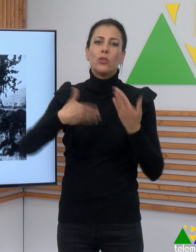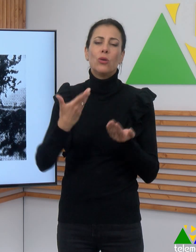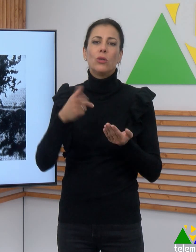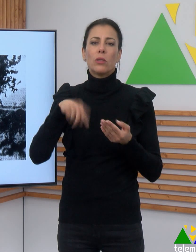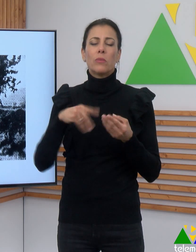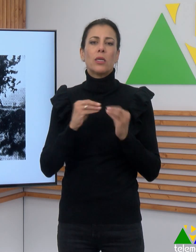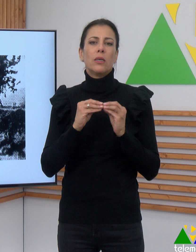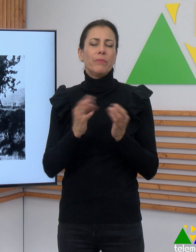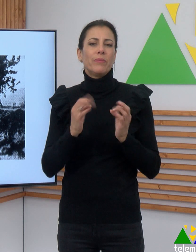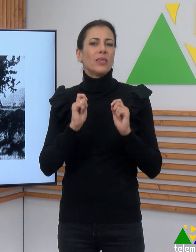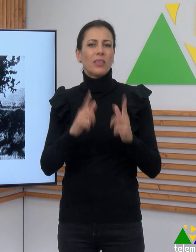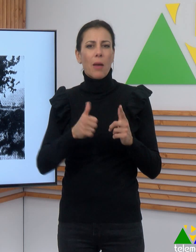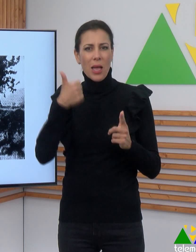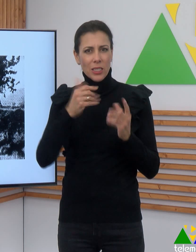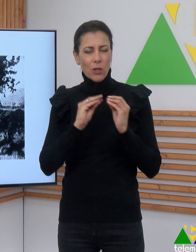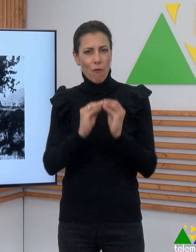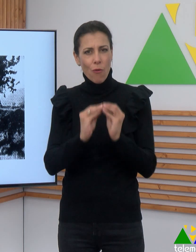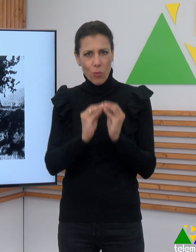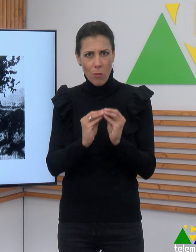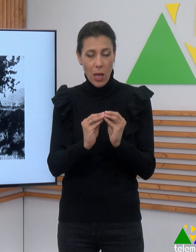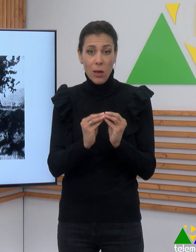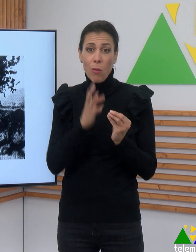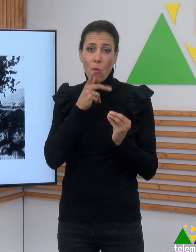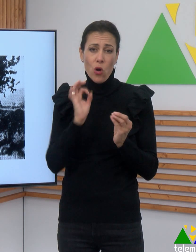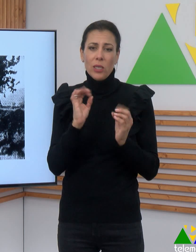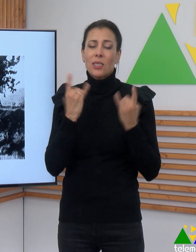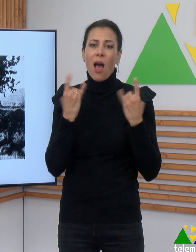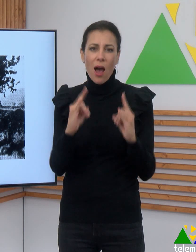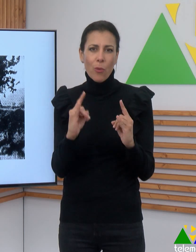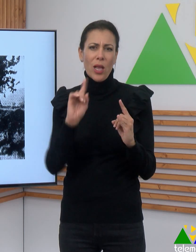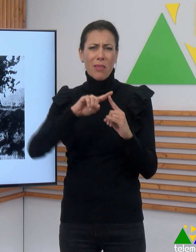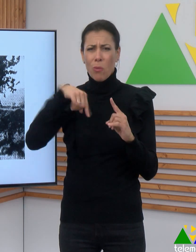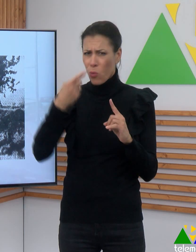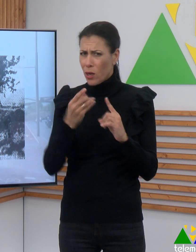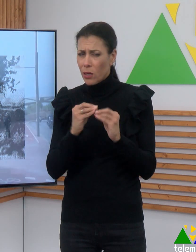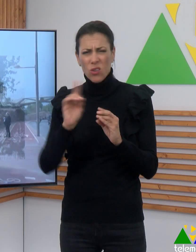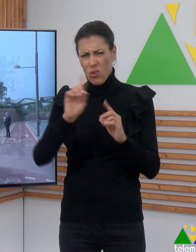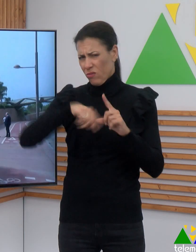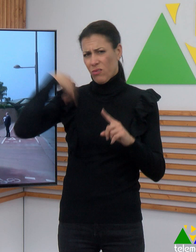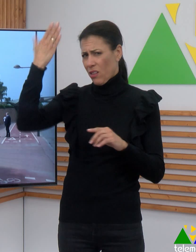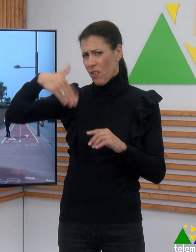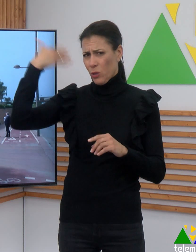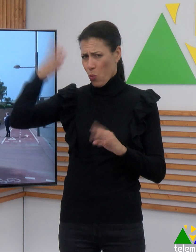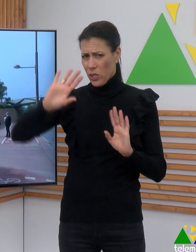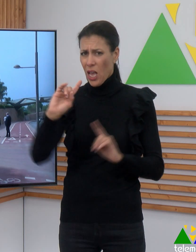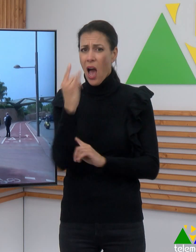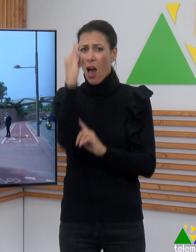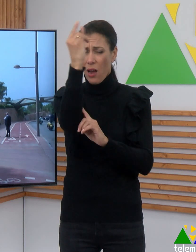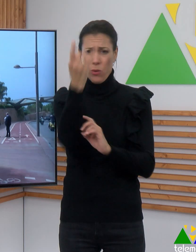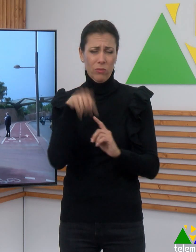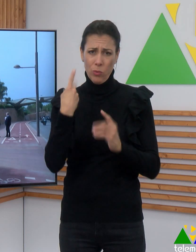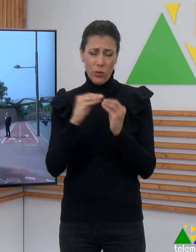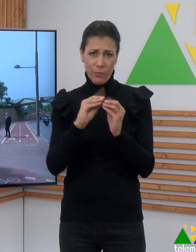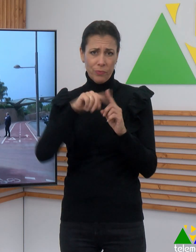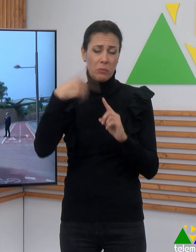va dándole más forma. Sobre todo con esos árboles, ¿no? Que ya se pusieron. Eso se hace, ponen después. Árboles, ya, conducciones, claro, mucho después.